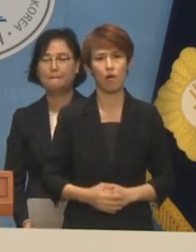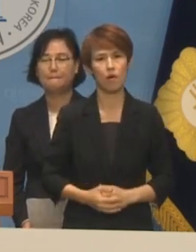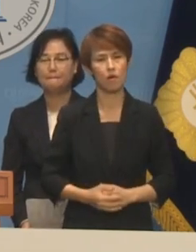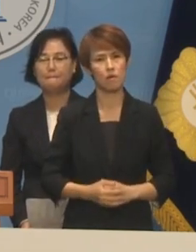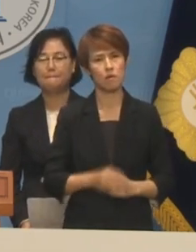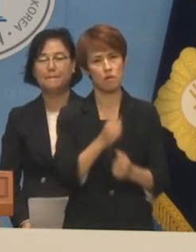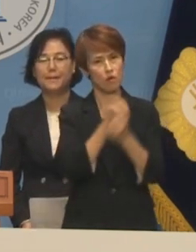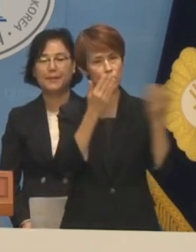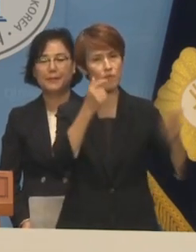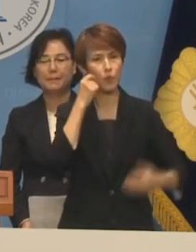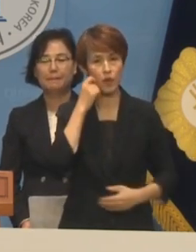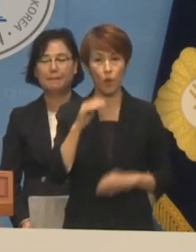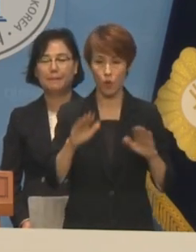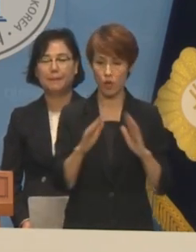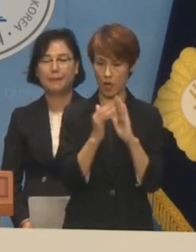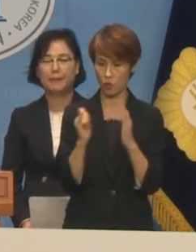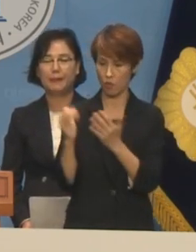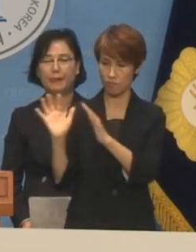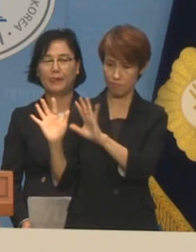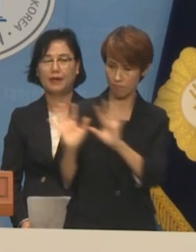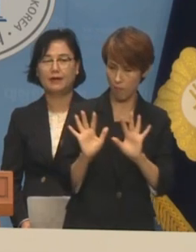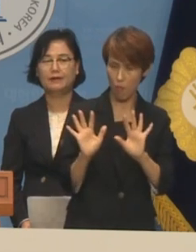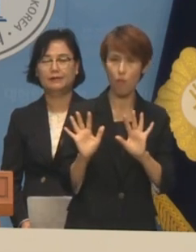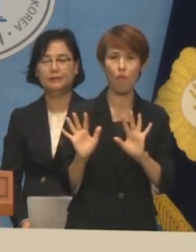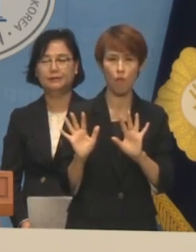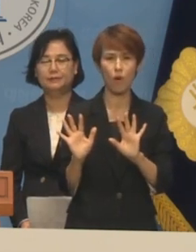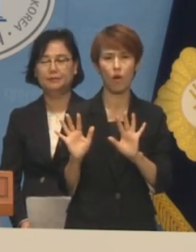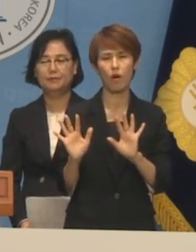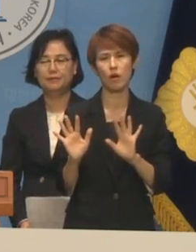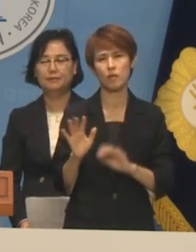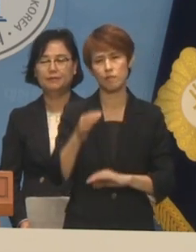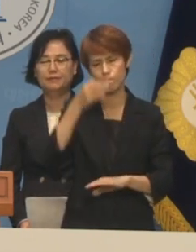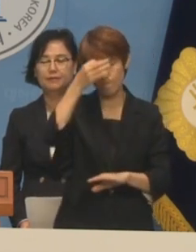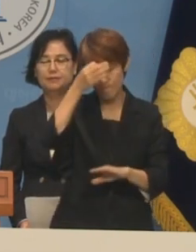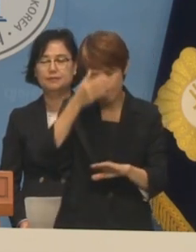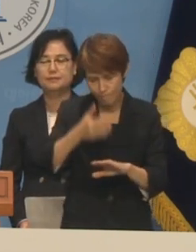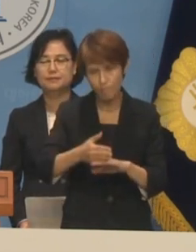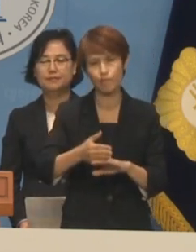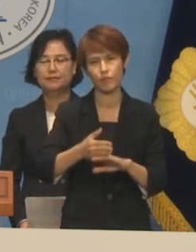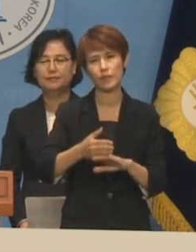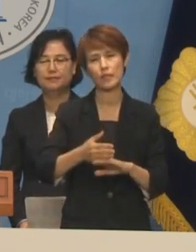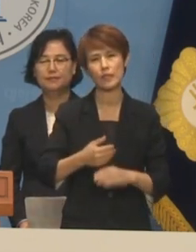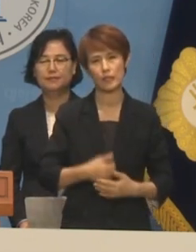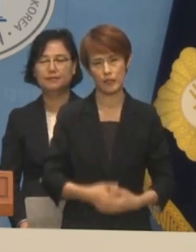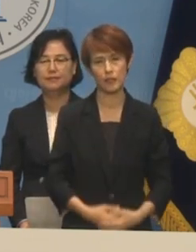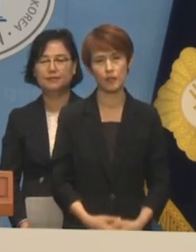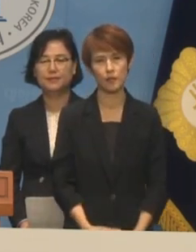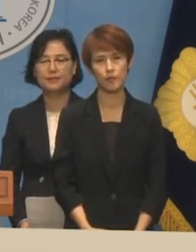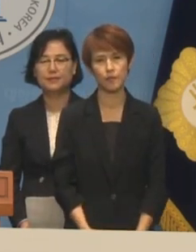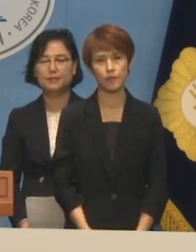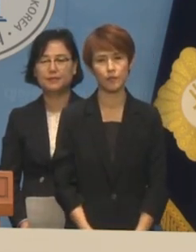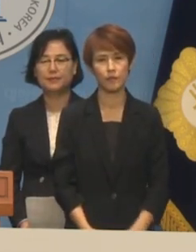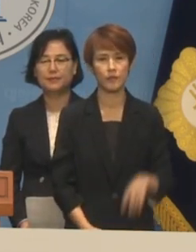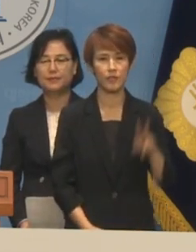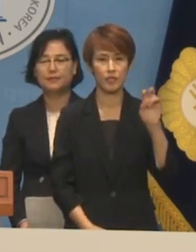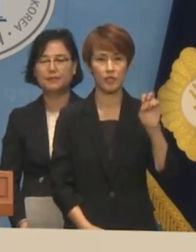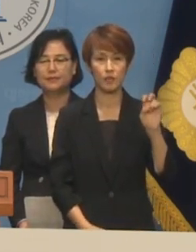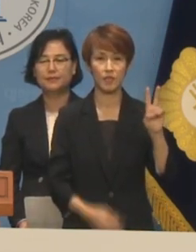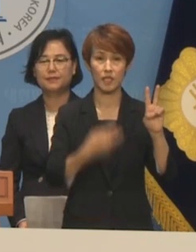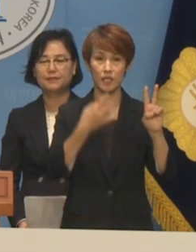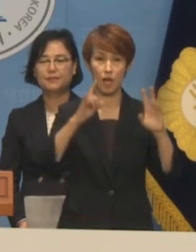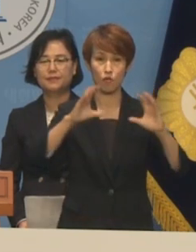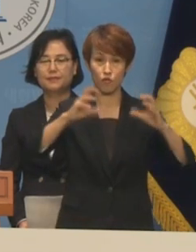유가족들이 함께 이렇게 자리를 하고 있는 데 대해서 대단히 송구스럽고 면목이 없습니다. 22대